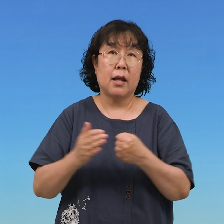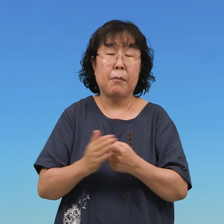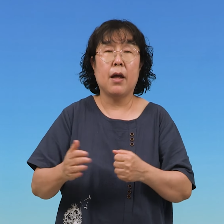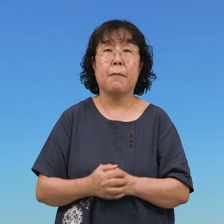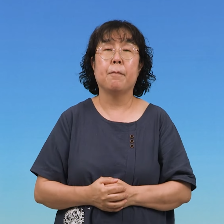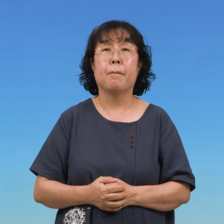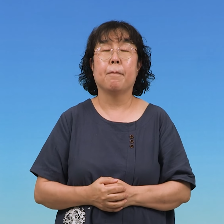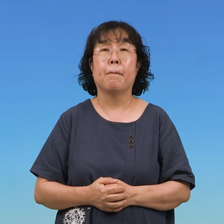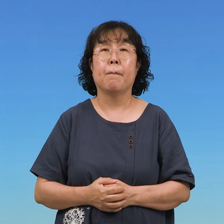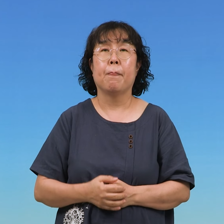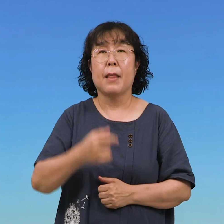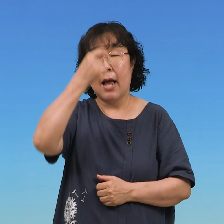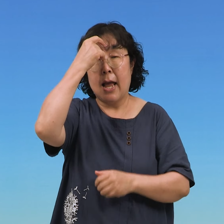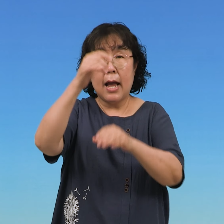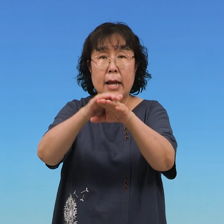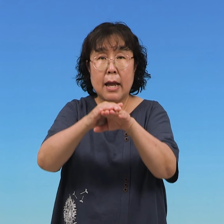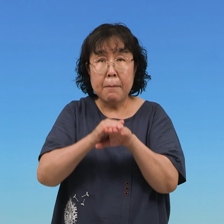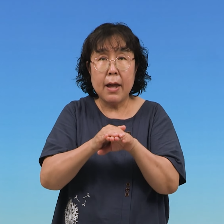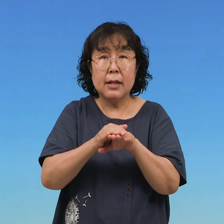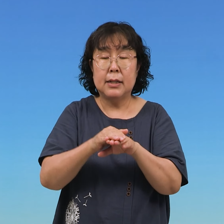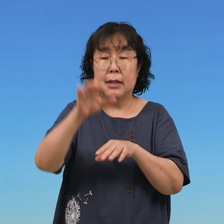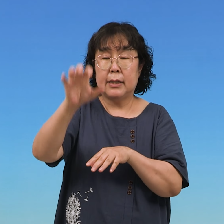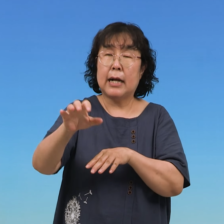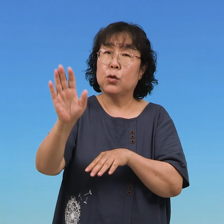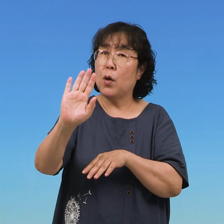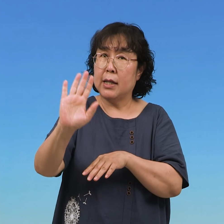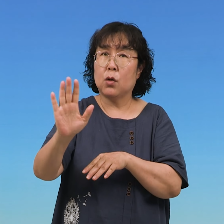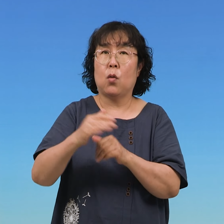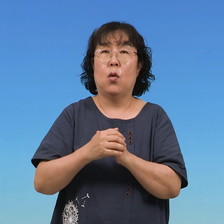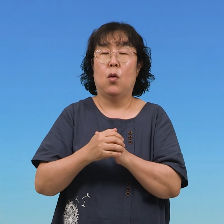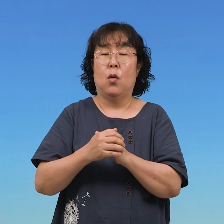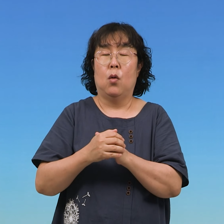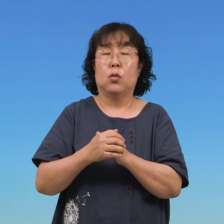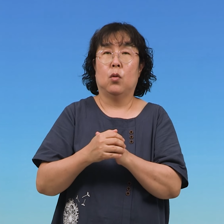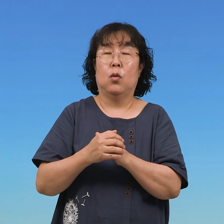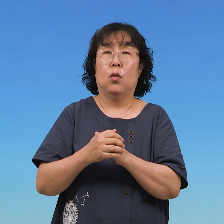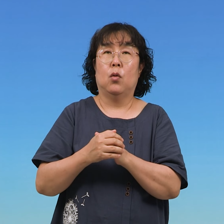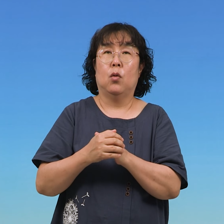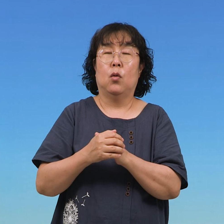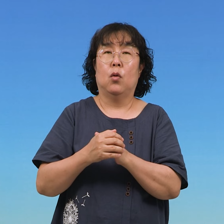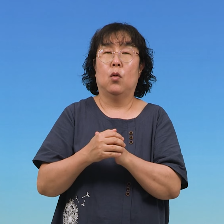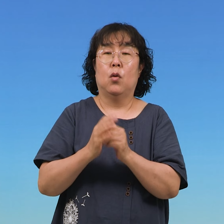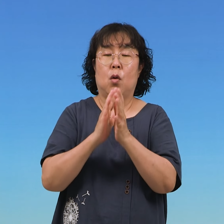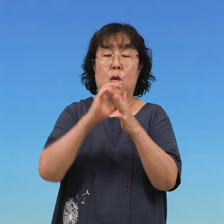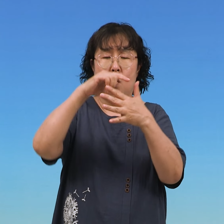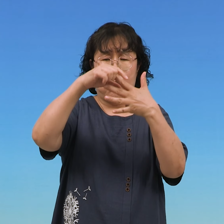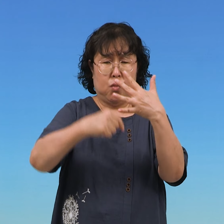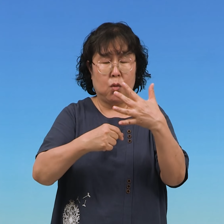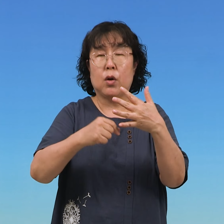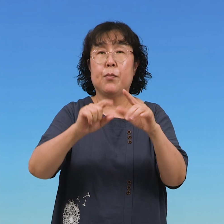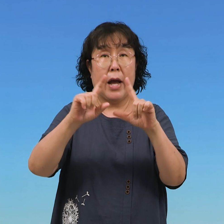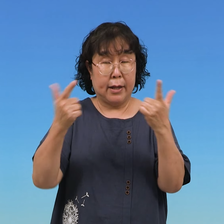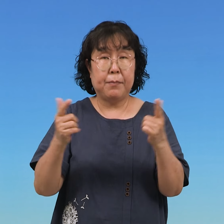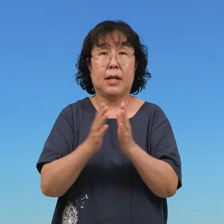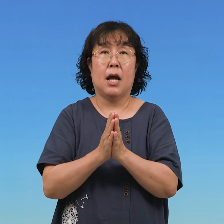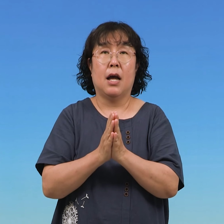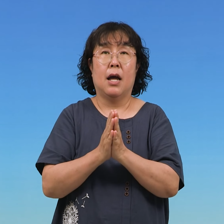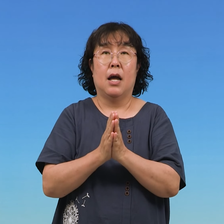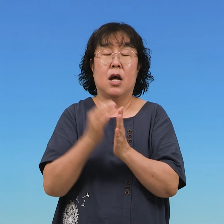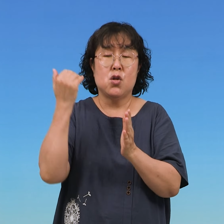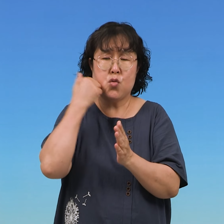기본은 예배인데, 예배는 장소도 아니고 순서도 아니고 절차도 아니고, 예배는 누구를 주목하느냐의